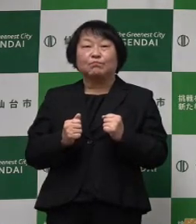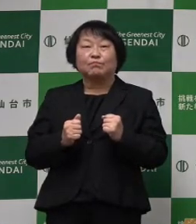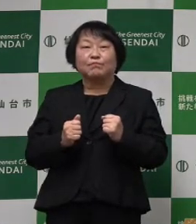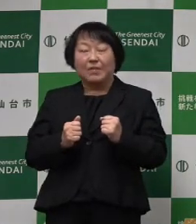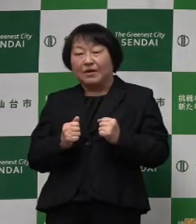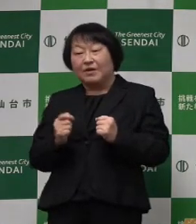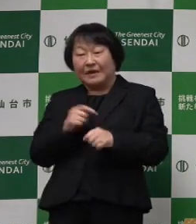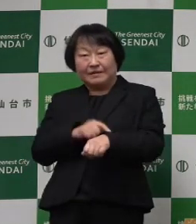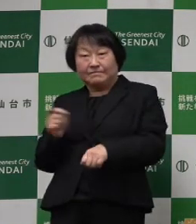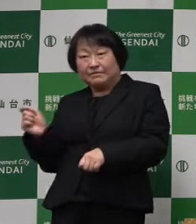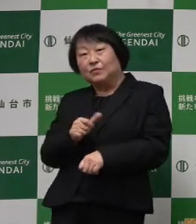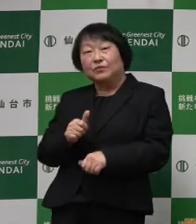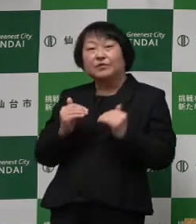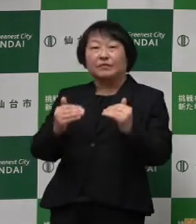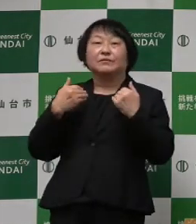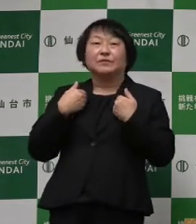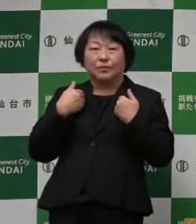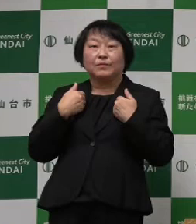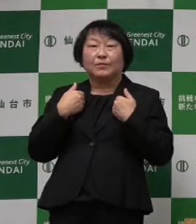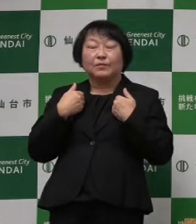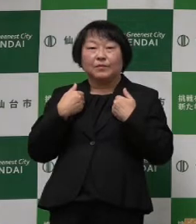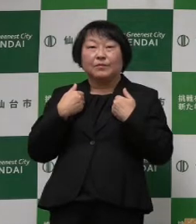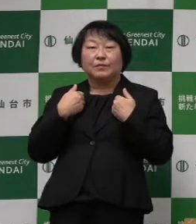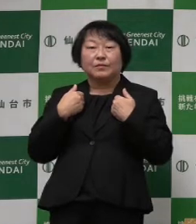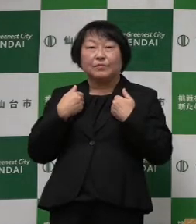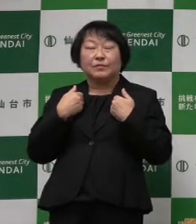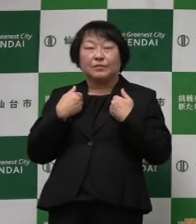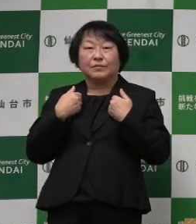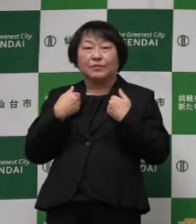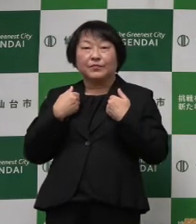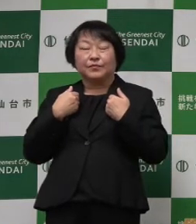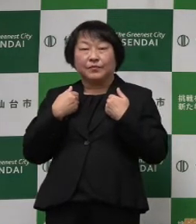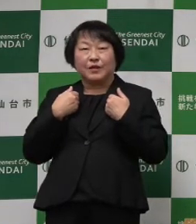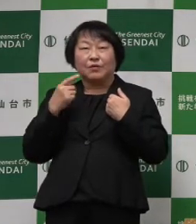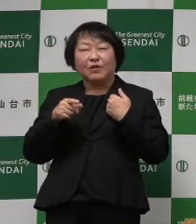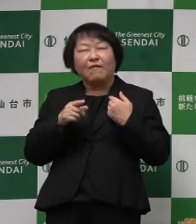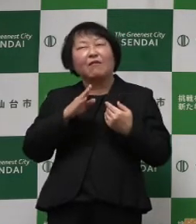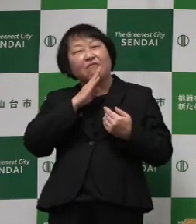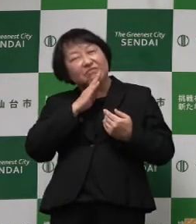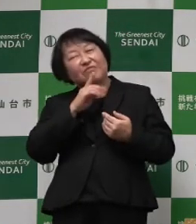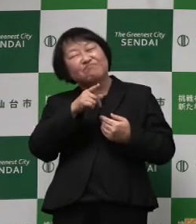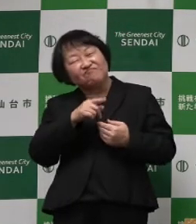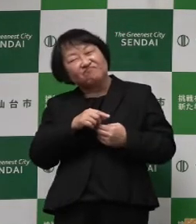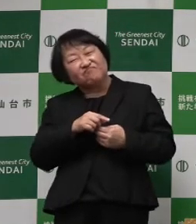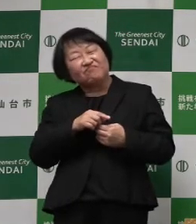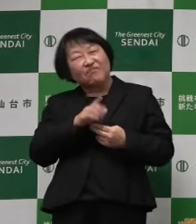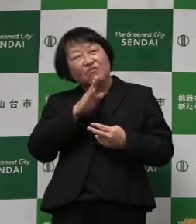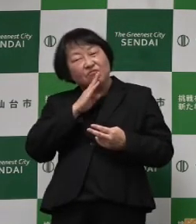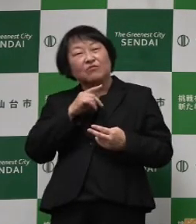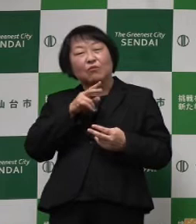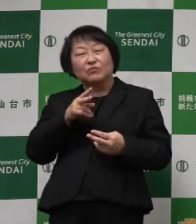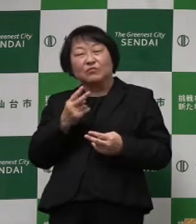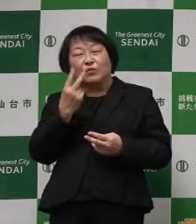迅速にそれでもやっていかなくちゃいけないという、これ二律廃反みたいなこともございますけれども